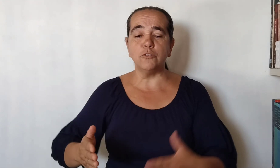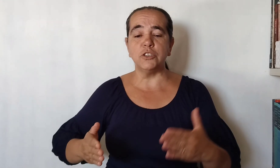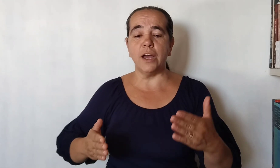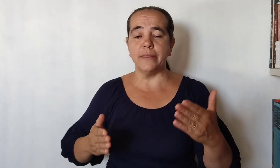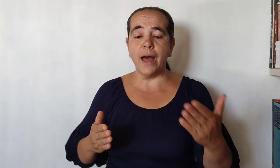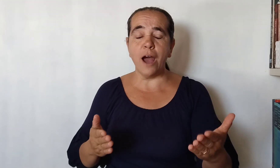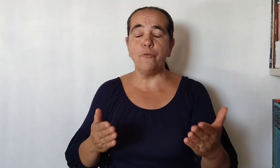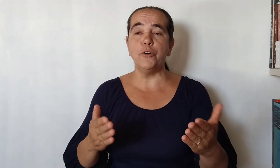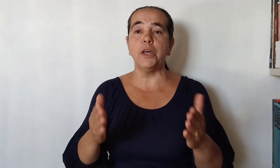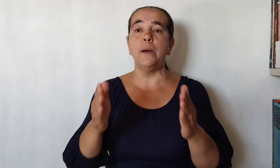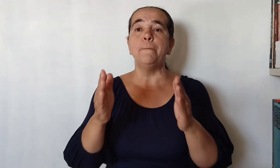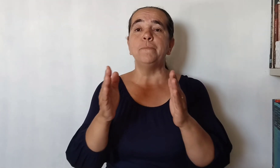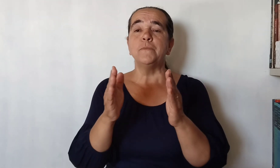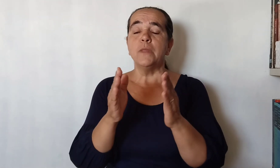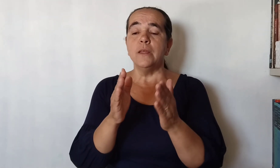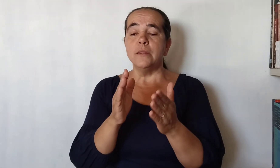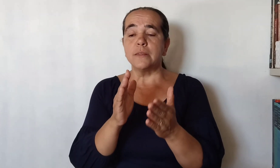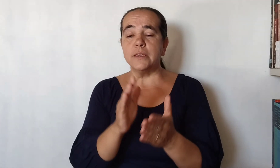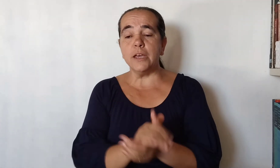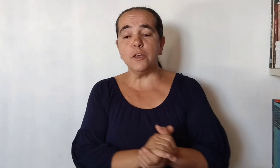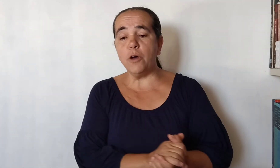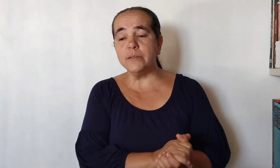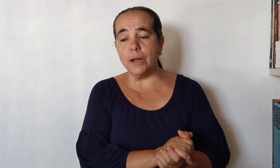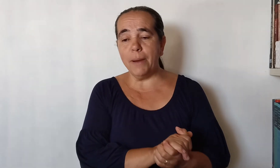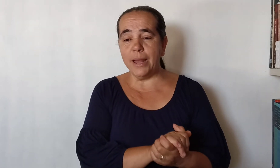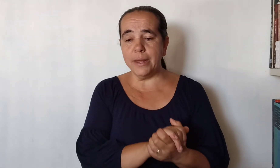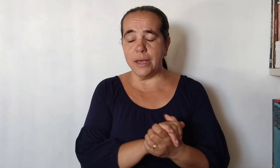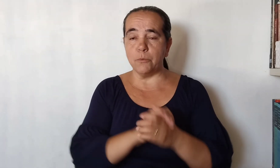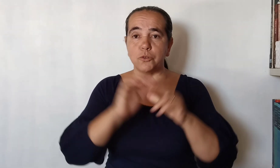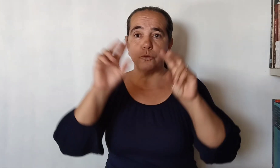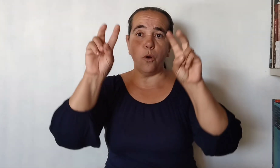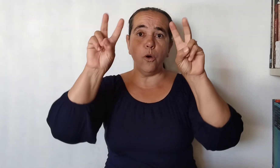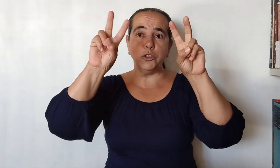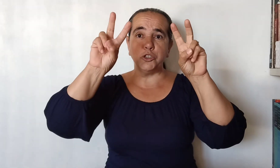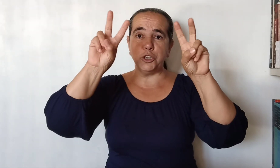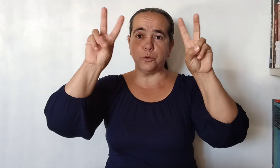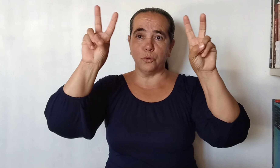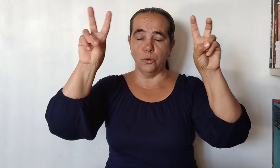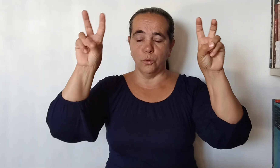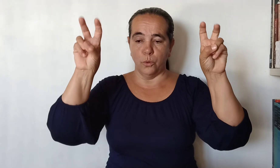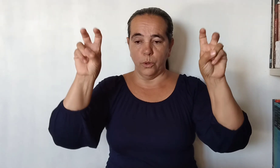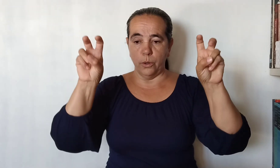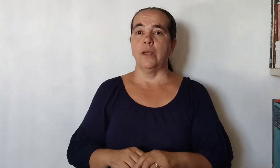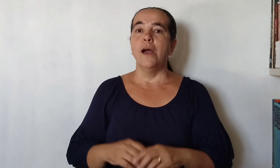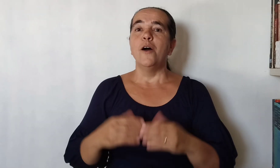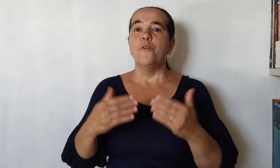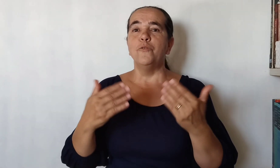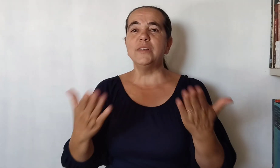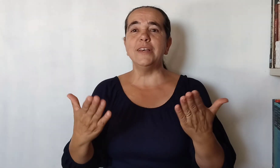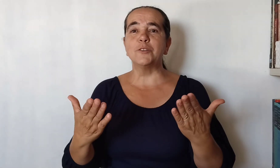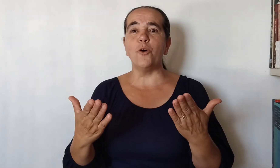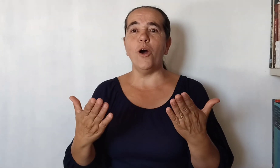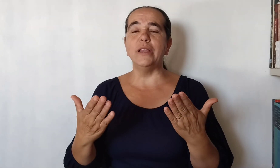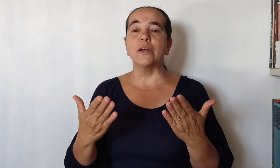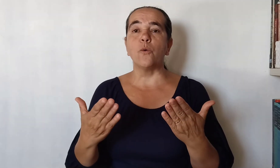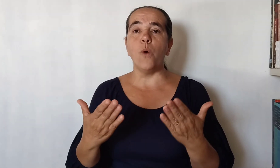de anáfora. O que nós trabalharemos? O título. Você escolhe